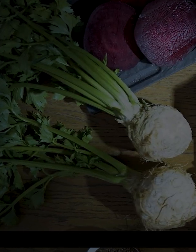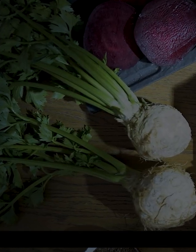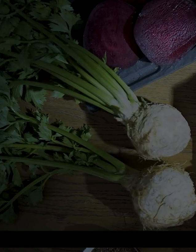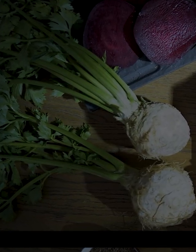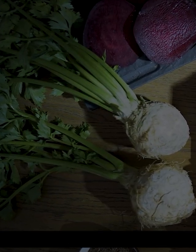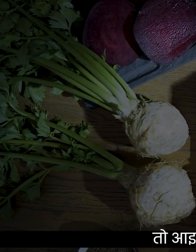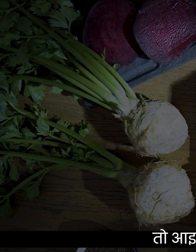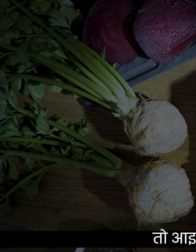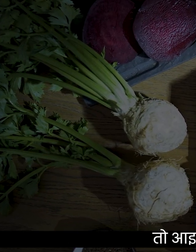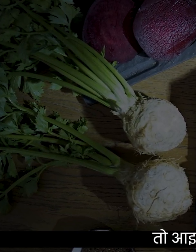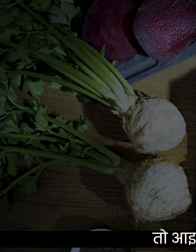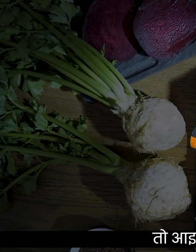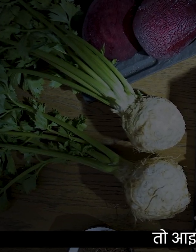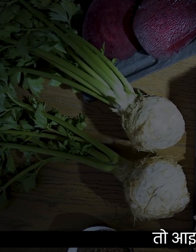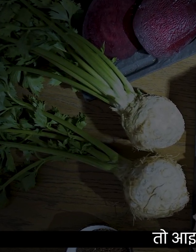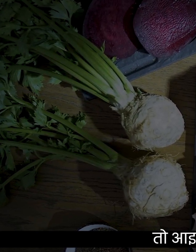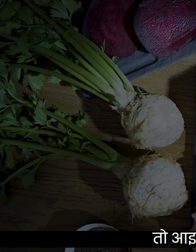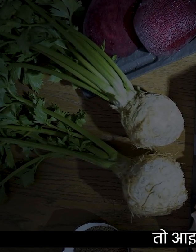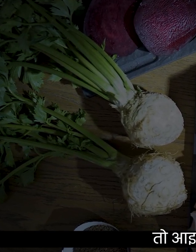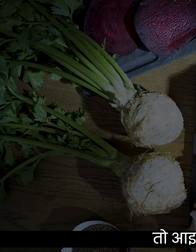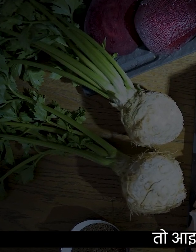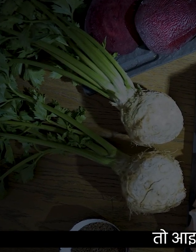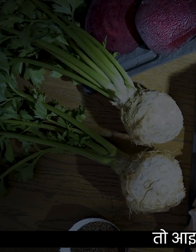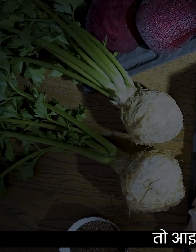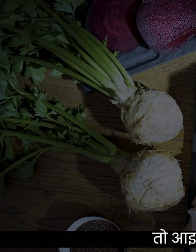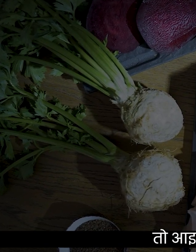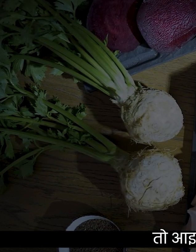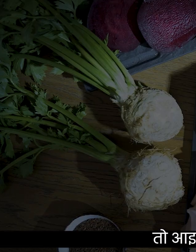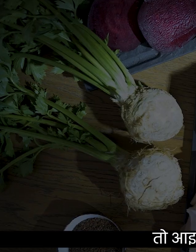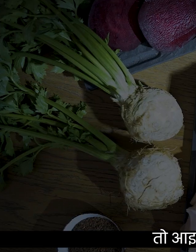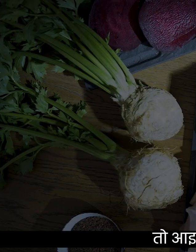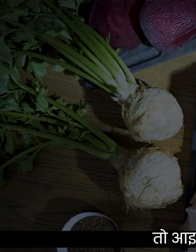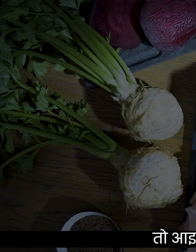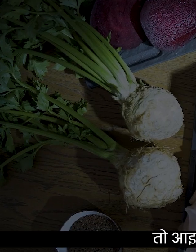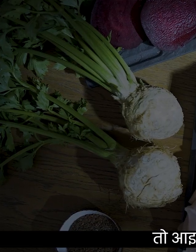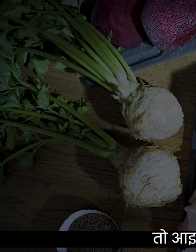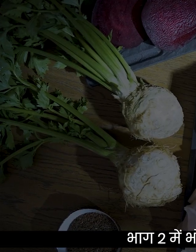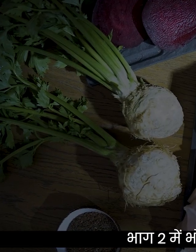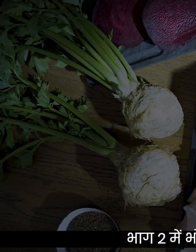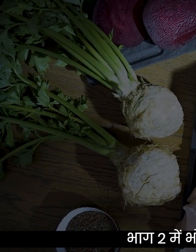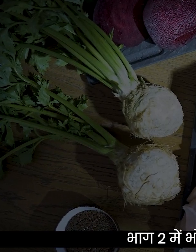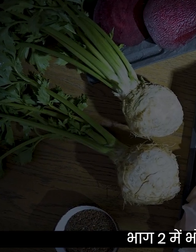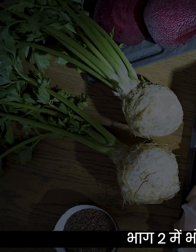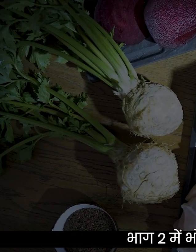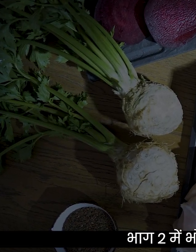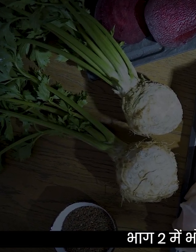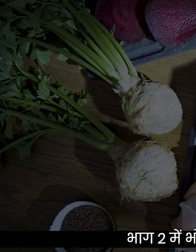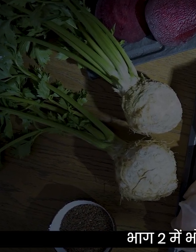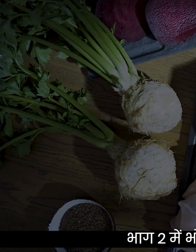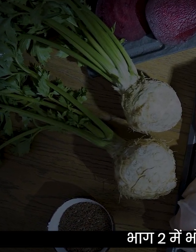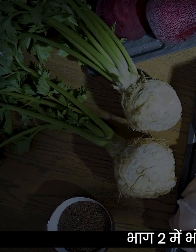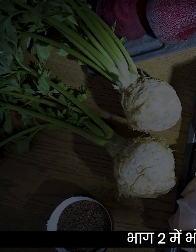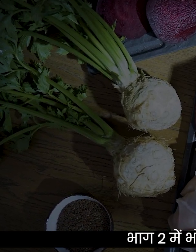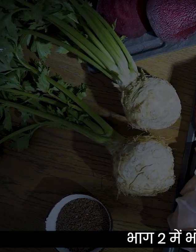मैं स्फूर्ति हूँ। तो आइए कक्षा 8 जीव विज्ञान के पाठ्यक्रम में भाग 2 में